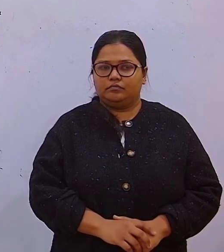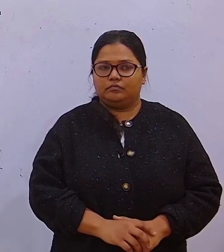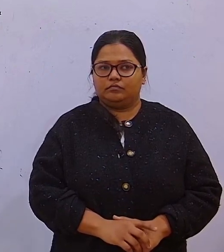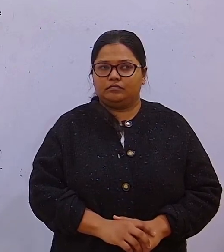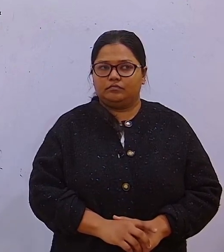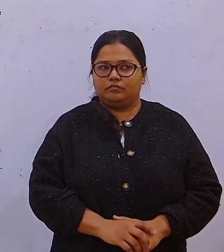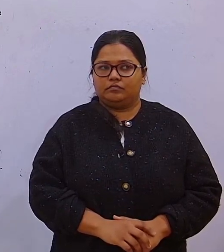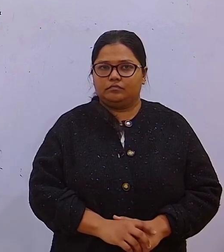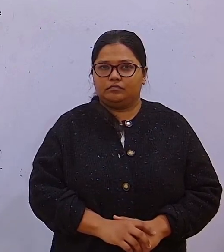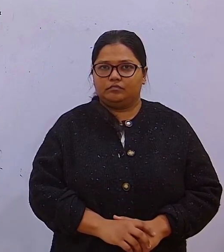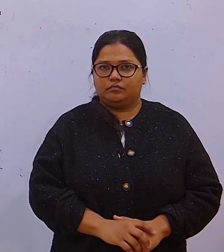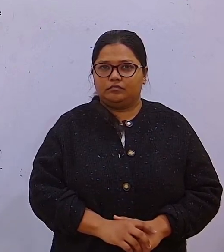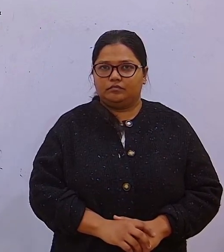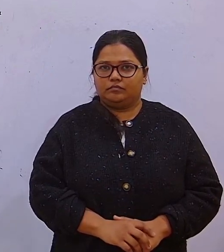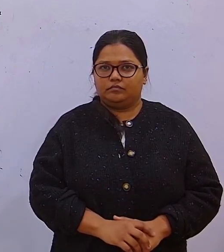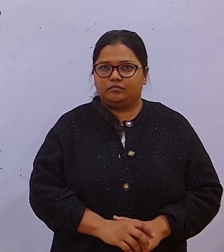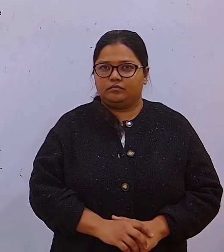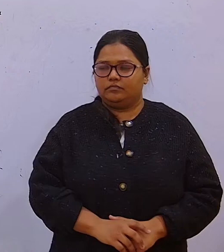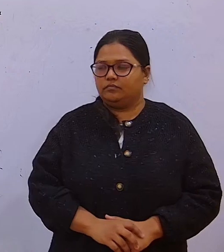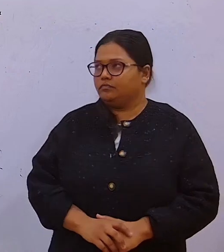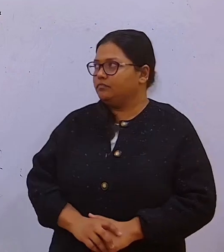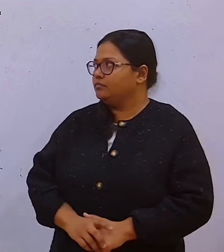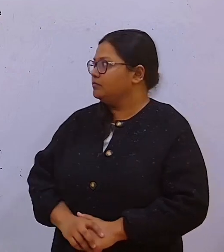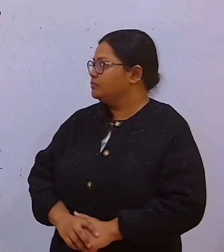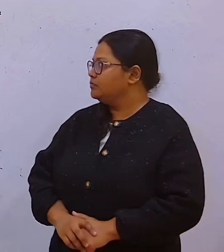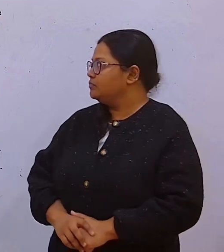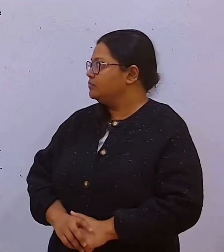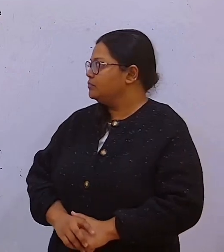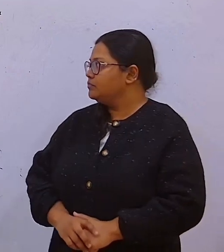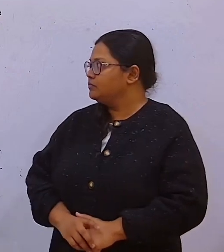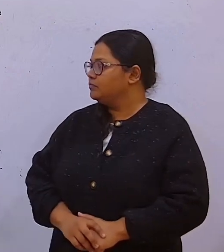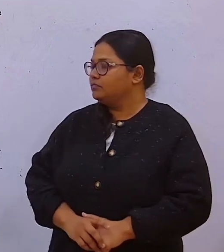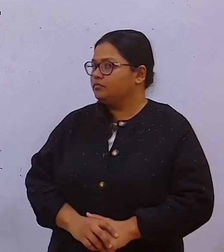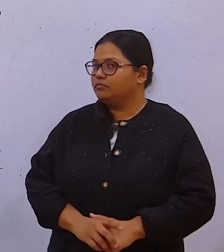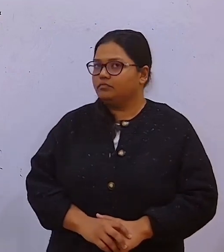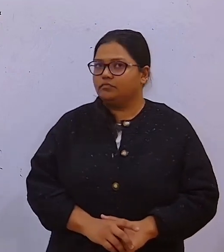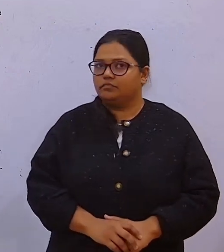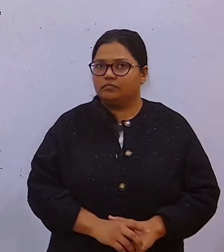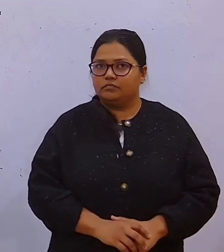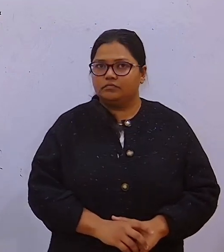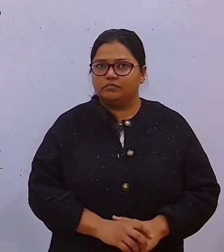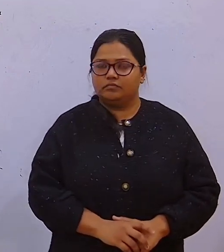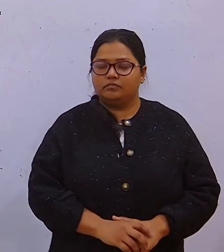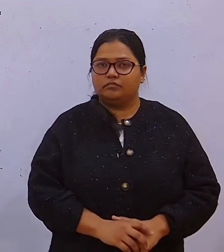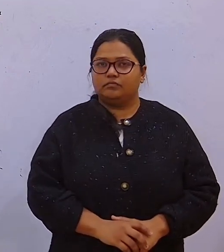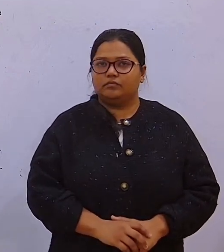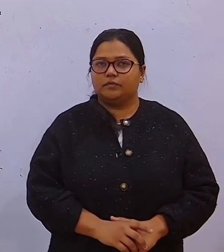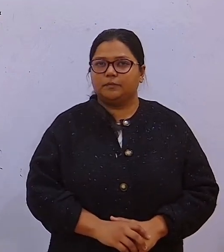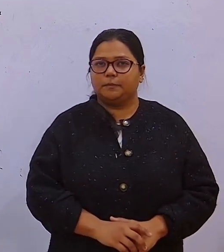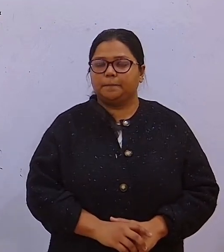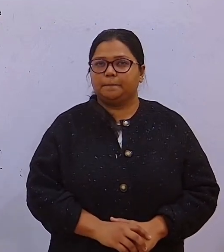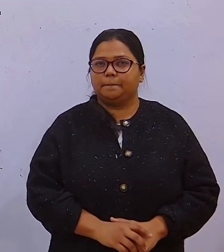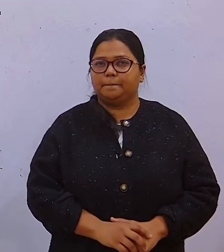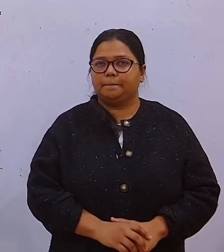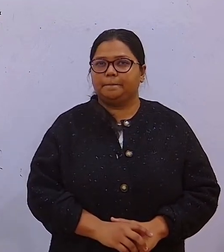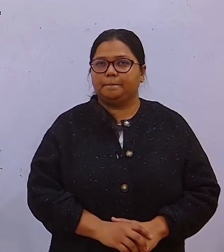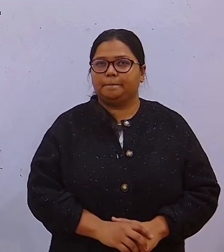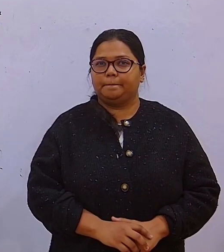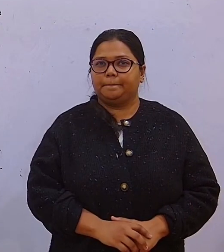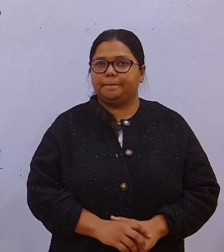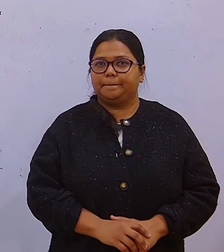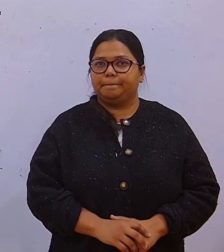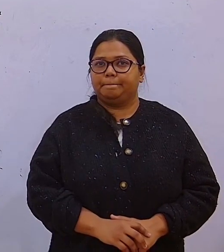अ लॉफ ऑफ लिखना, ओ एफ, ठीक है, अ लॉफ ऑफ, ओ एफ ऑफ, अ